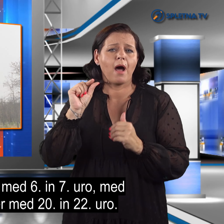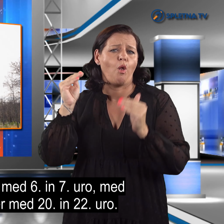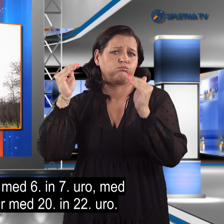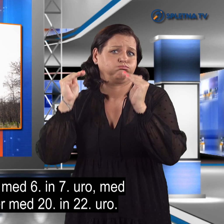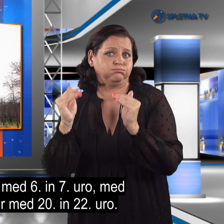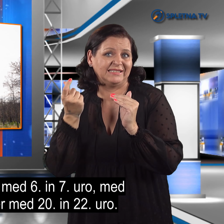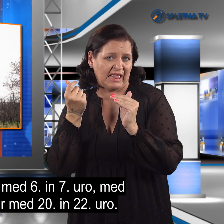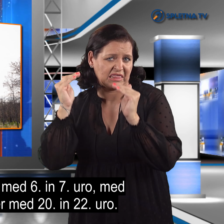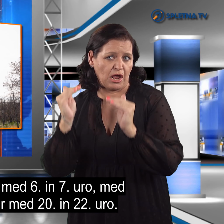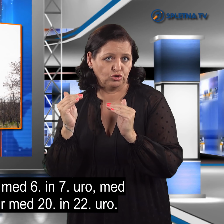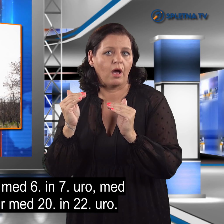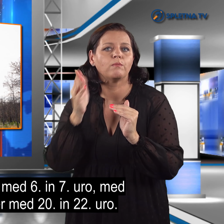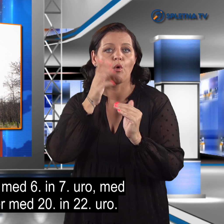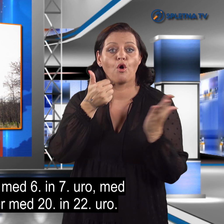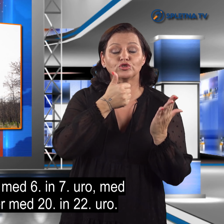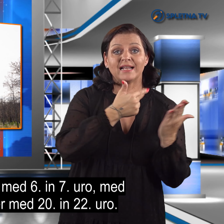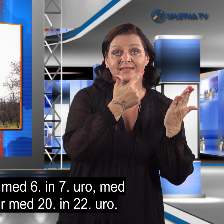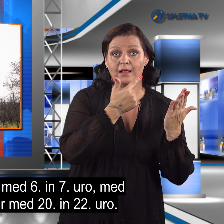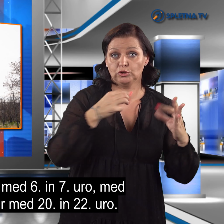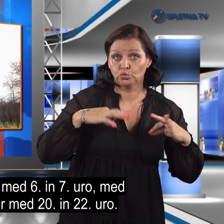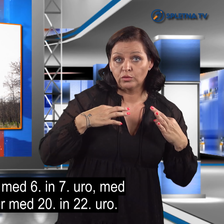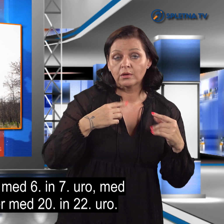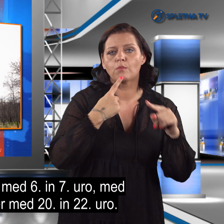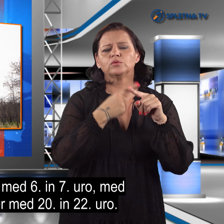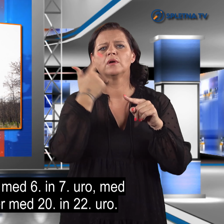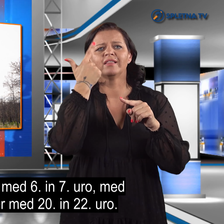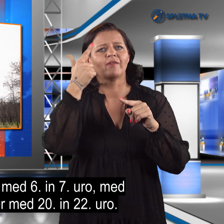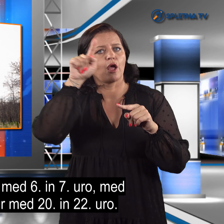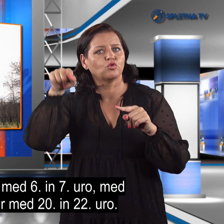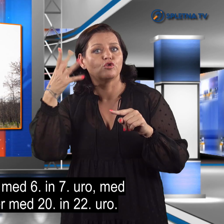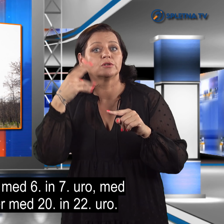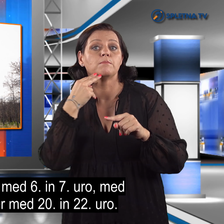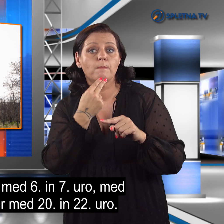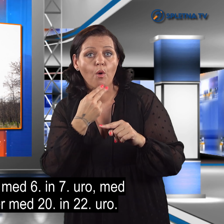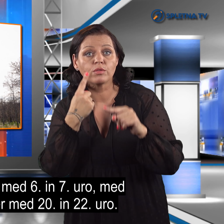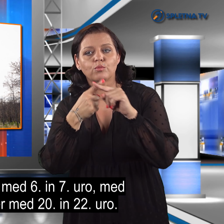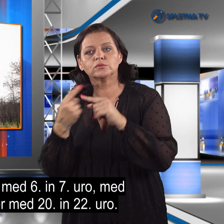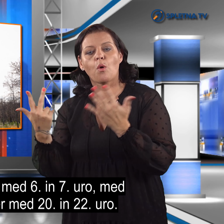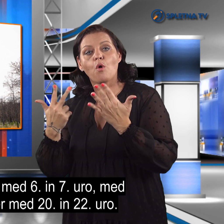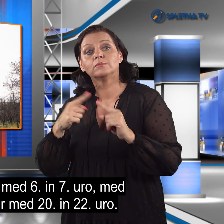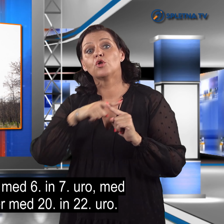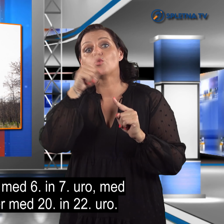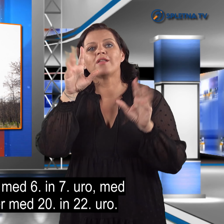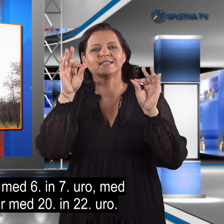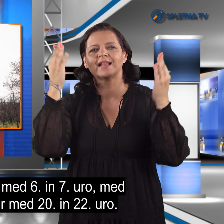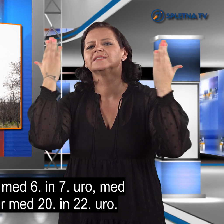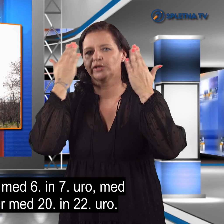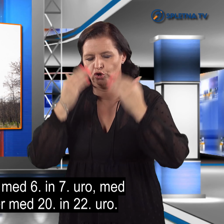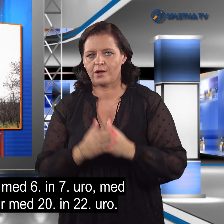Malo cenejša bo med 6. in 7. uro, med 14. in 16. uro ter med 20. in 22.